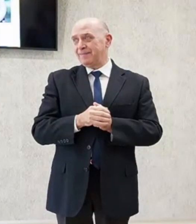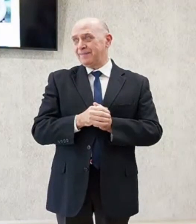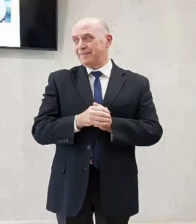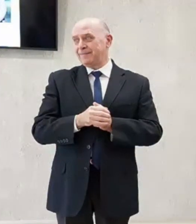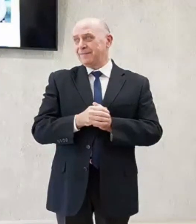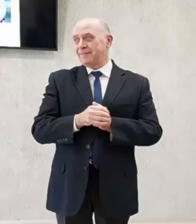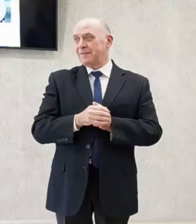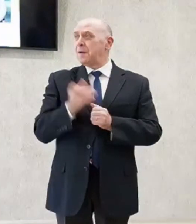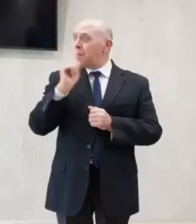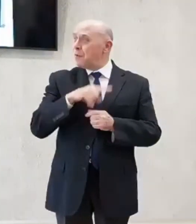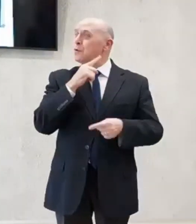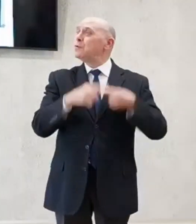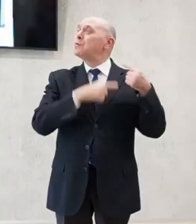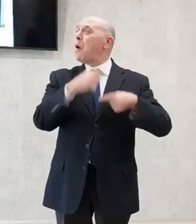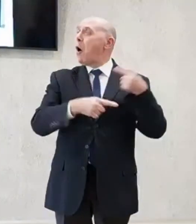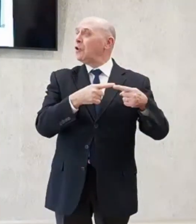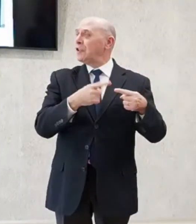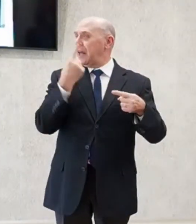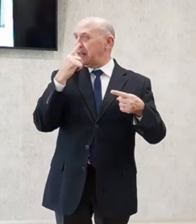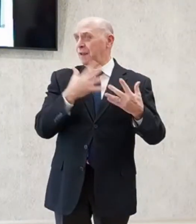una suocera amorevole